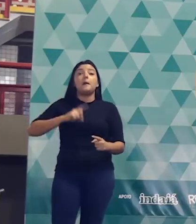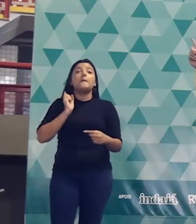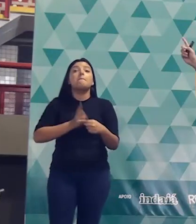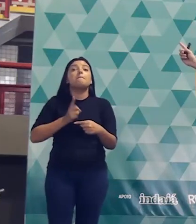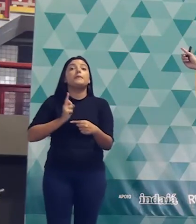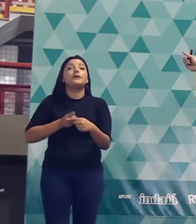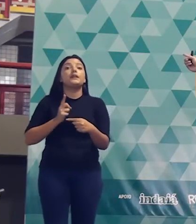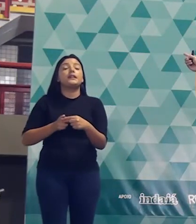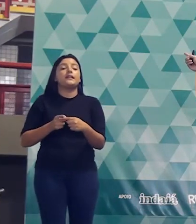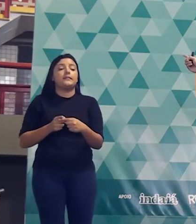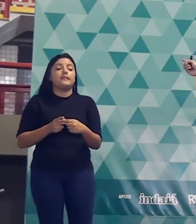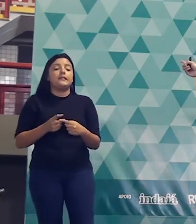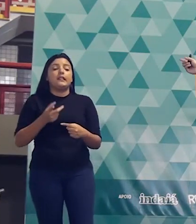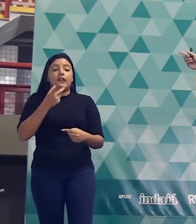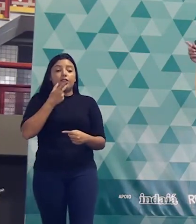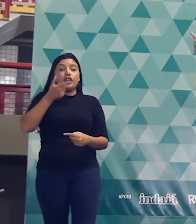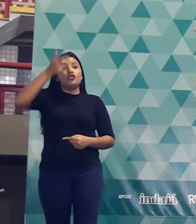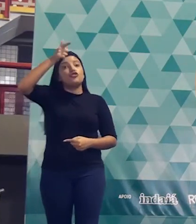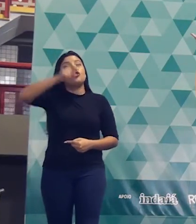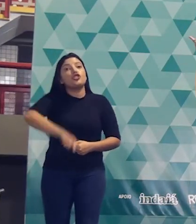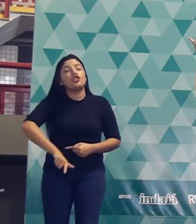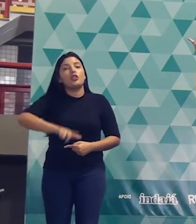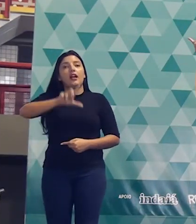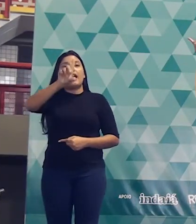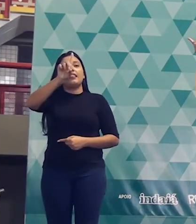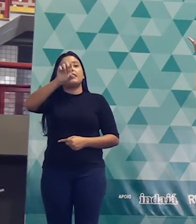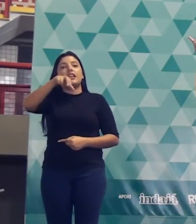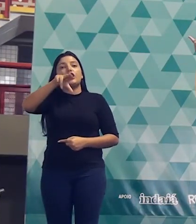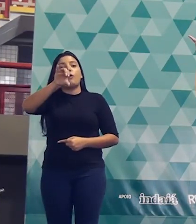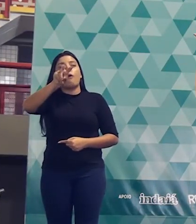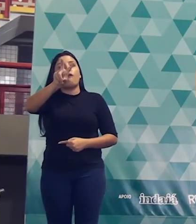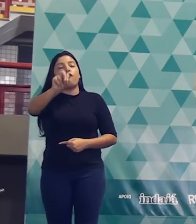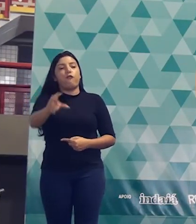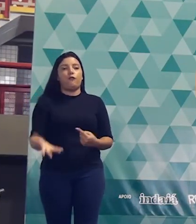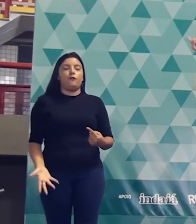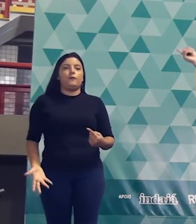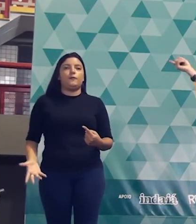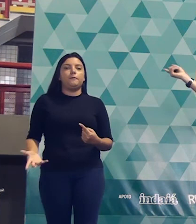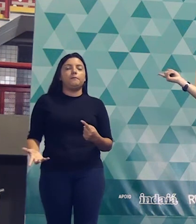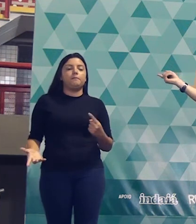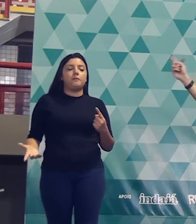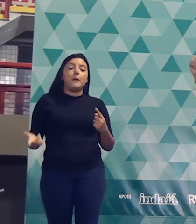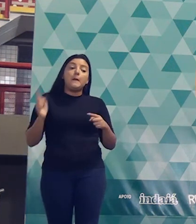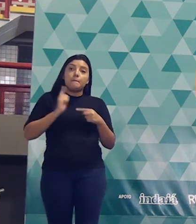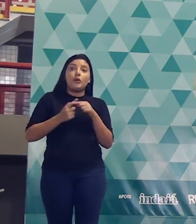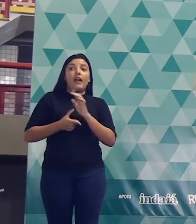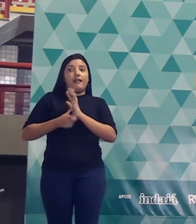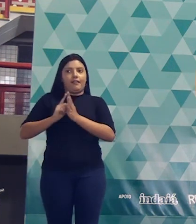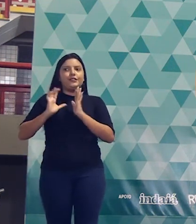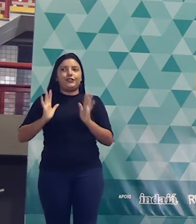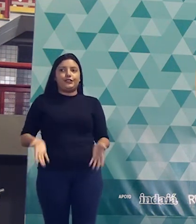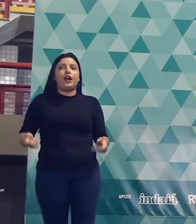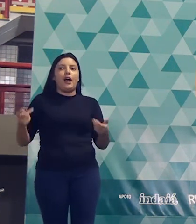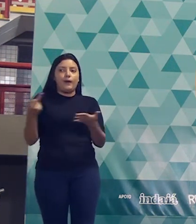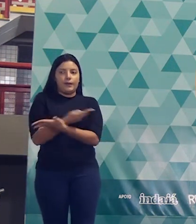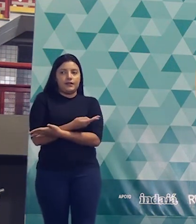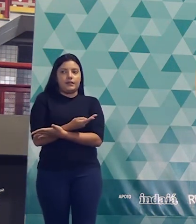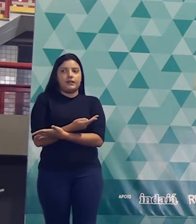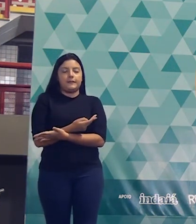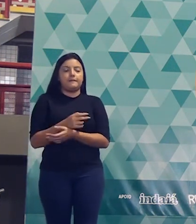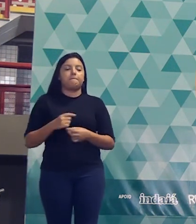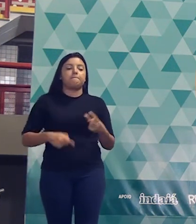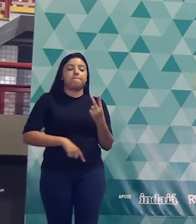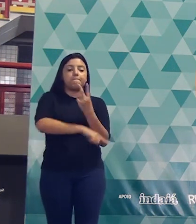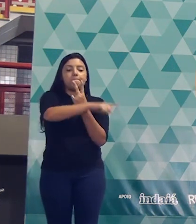quê? Porque aí diz que ele aprontou, vai aprontar de novo, né? Ó. Se ele vai aprontar de novo, é porque ele já aprontou uma vez. Isso é um